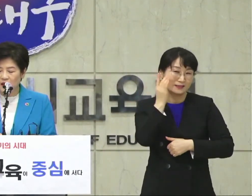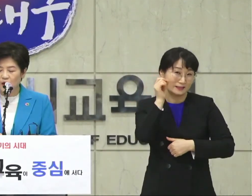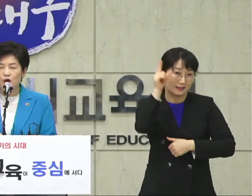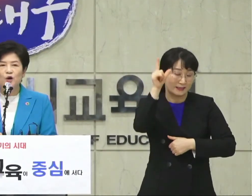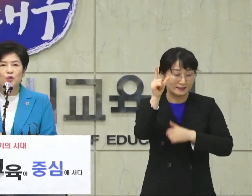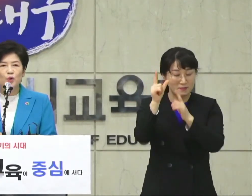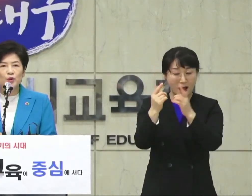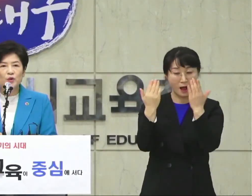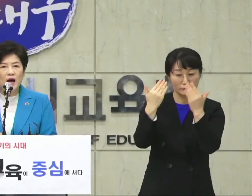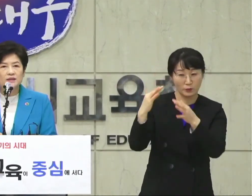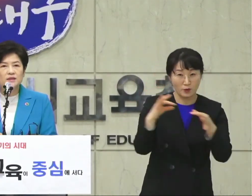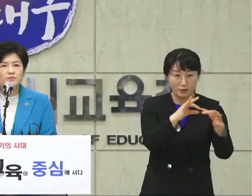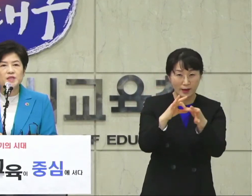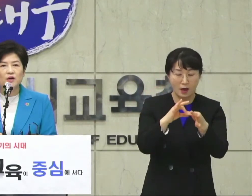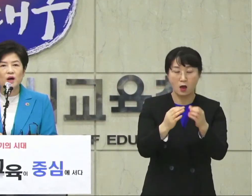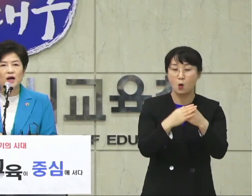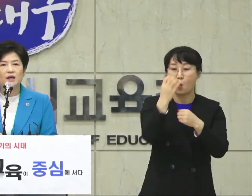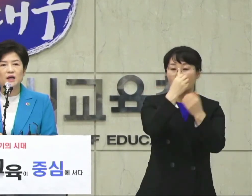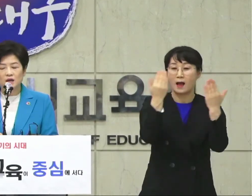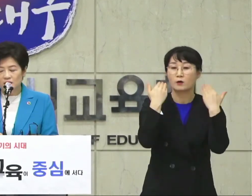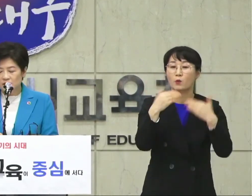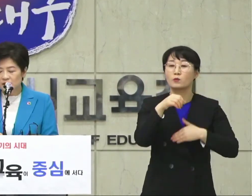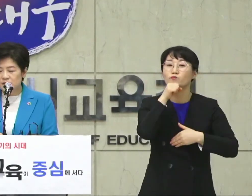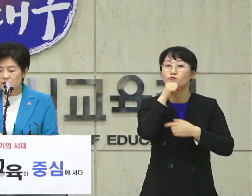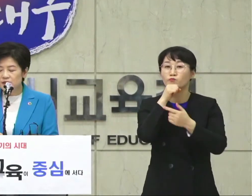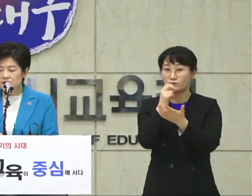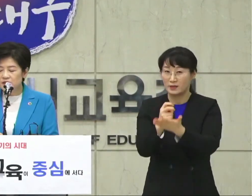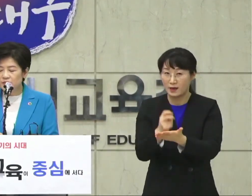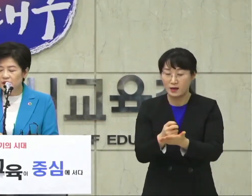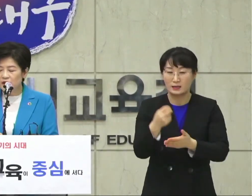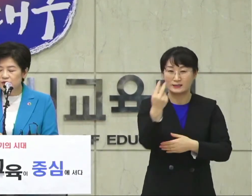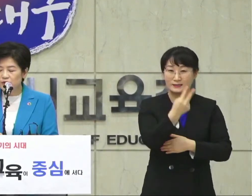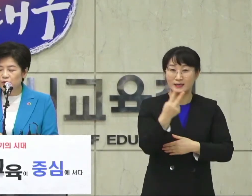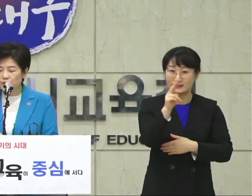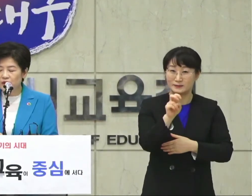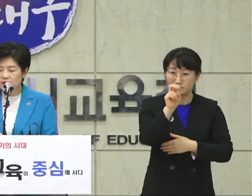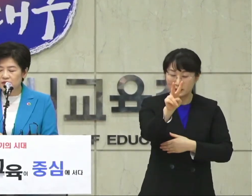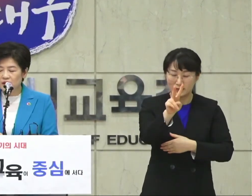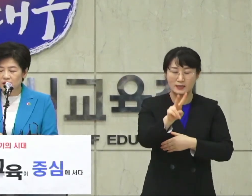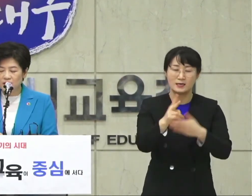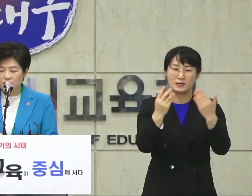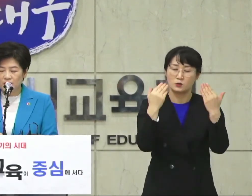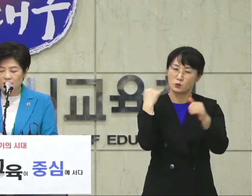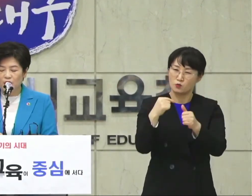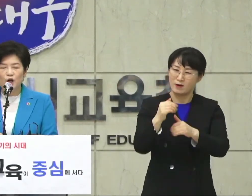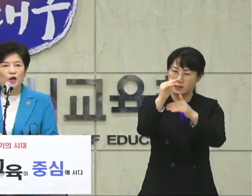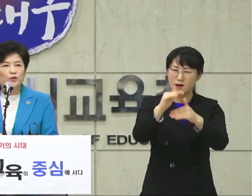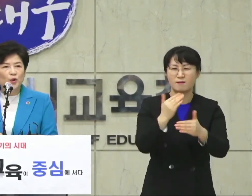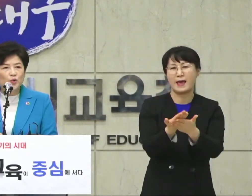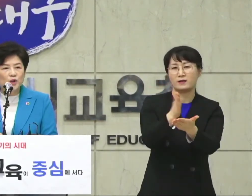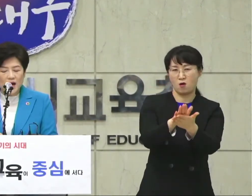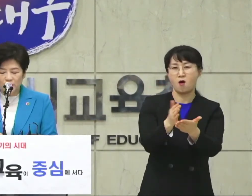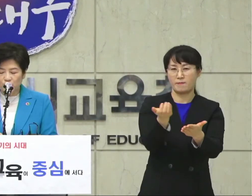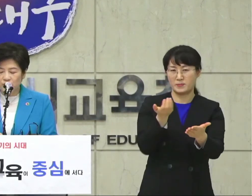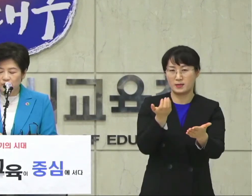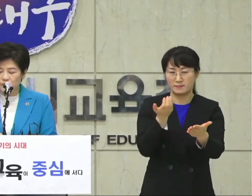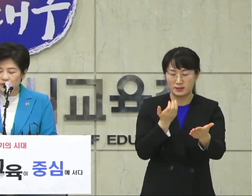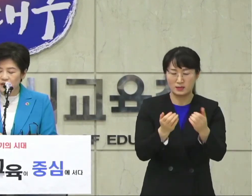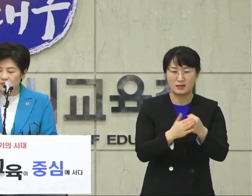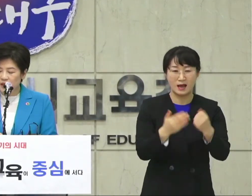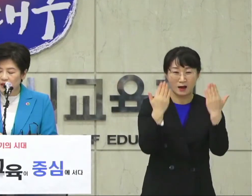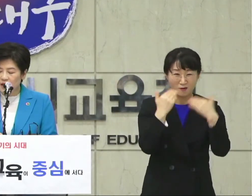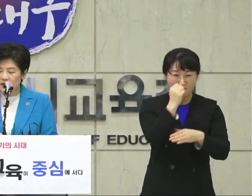사업과 연계해 고교 학점제와 2022 개정 교육과정에 대비해 노후